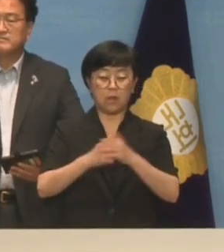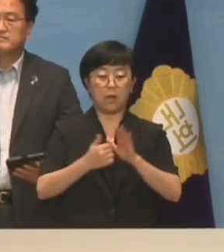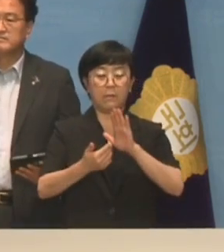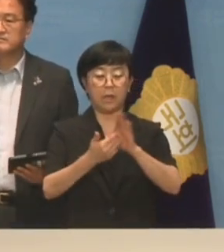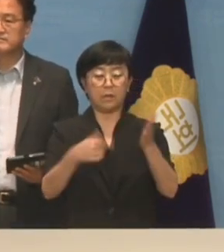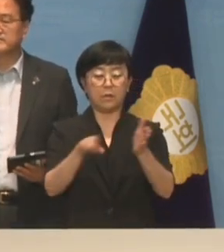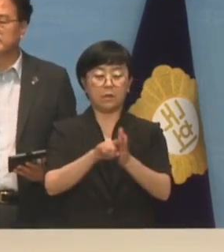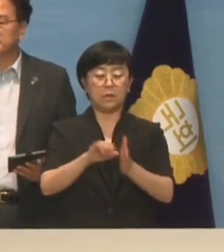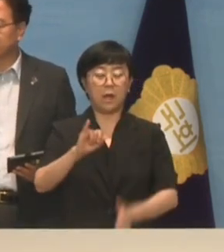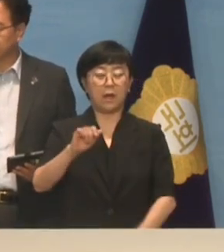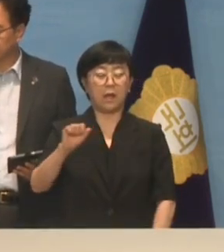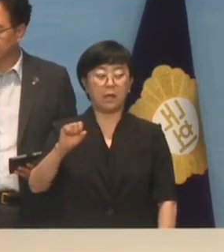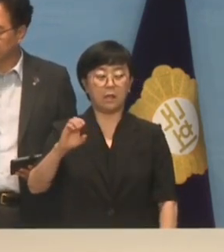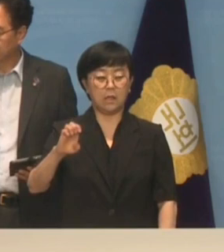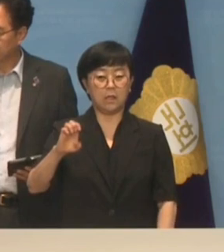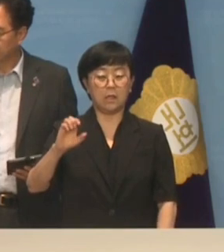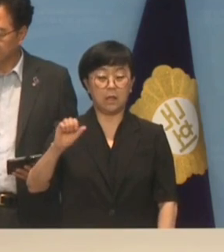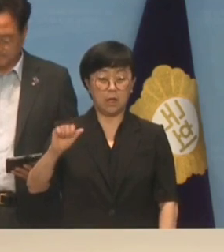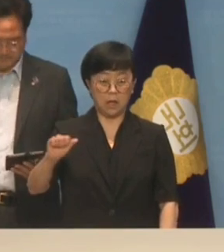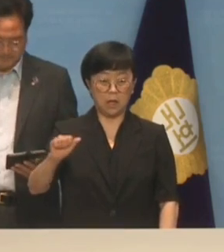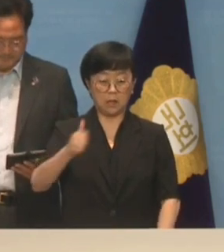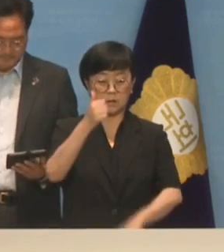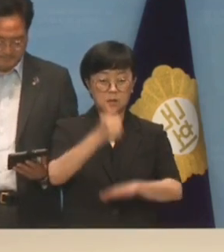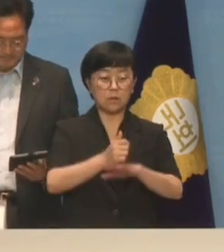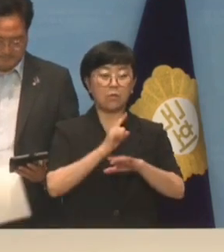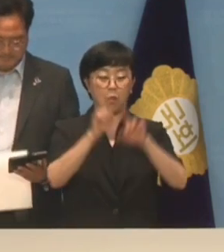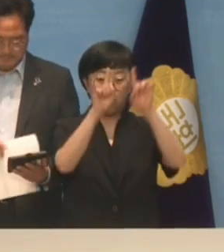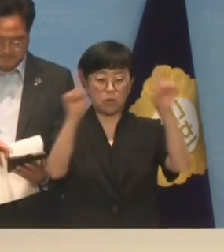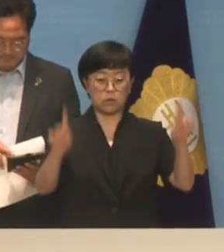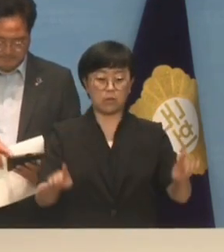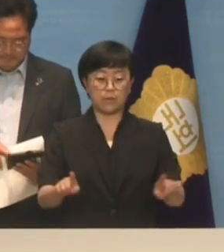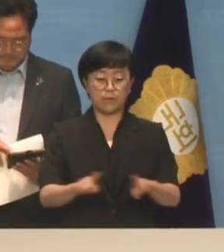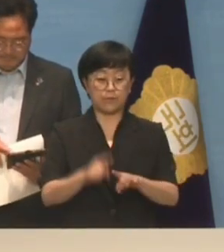IAEA 최종 보고서를 앞두고 공개